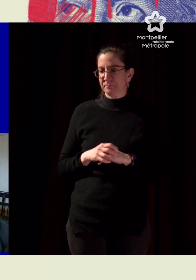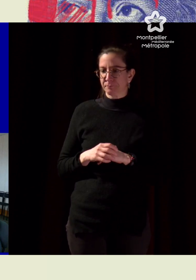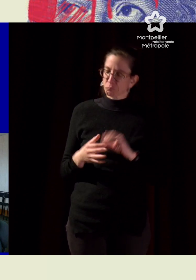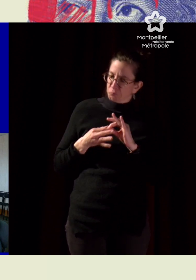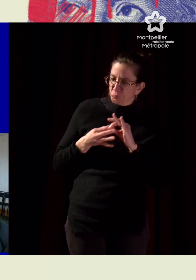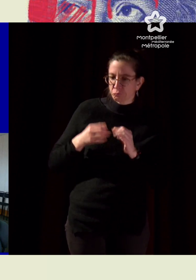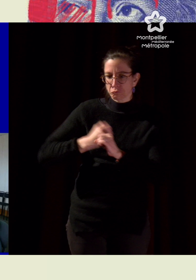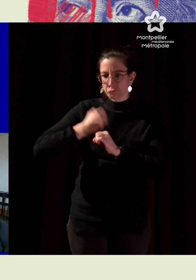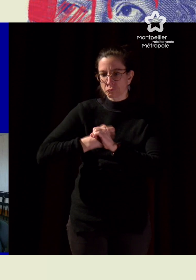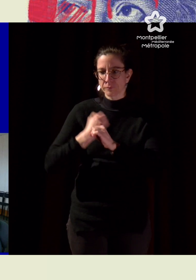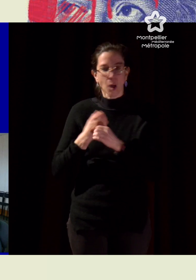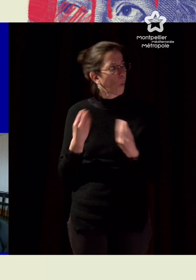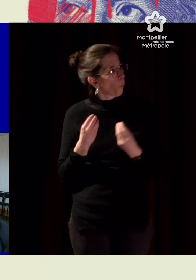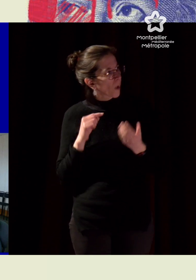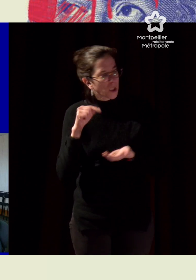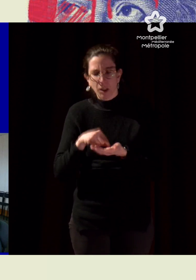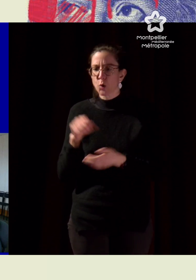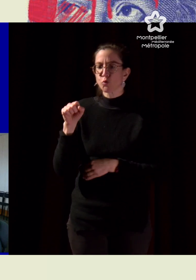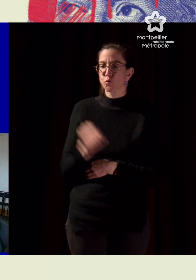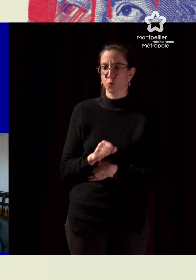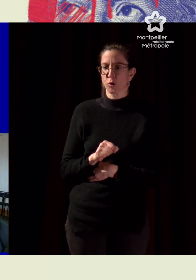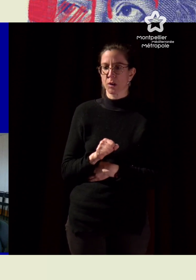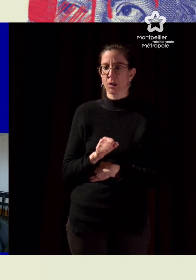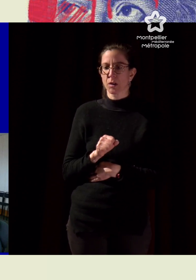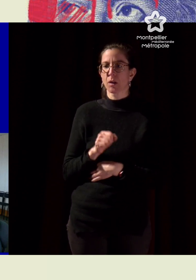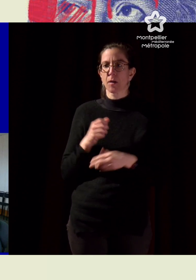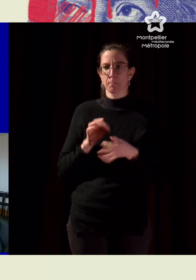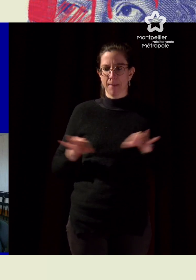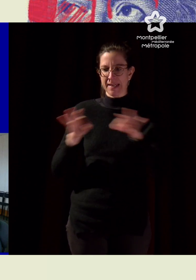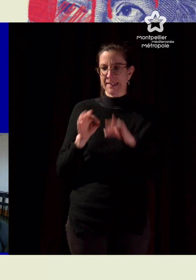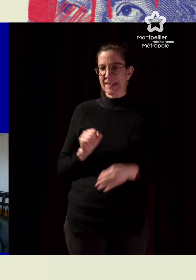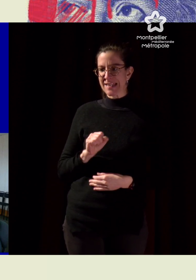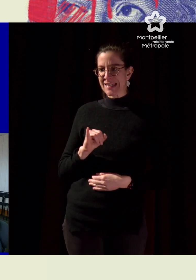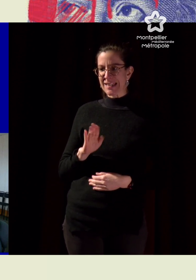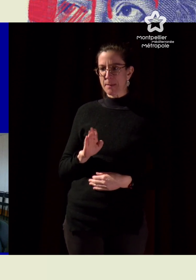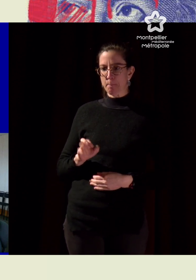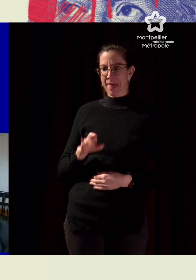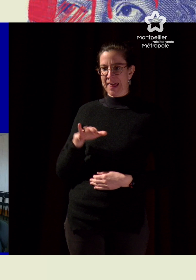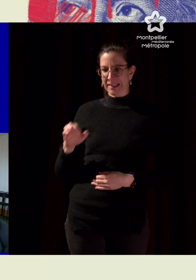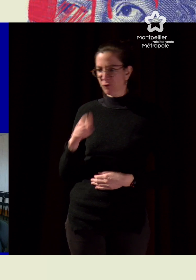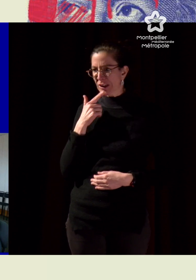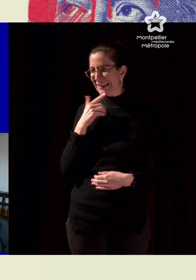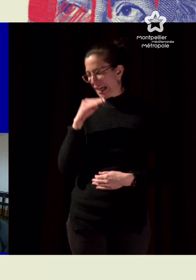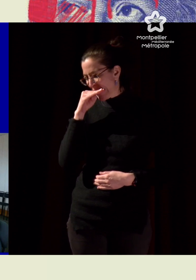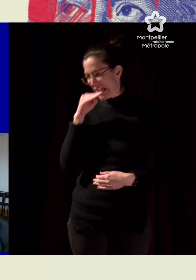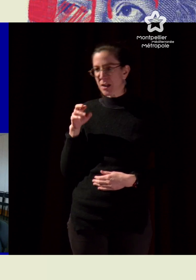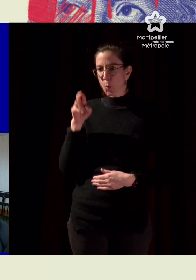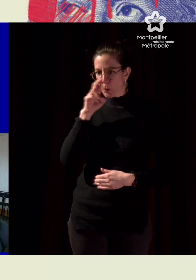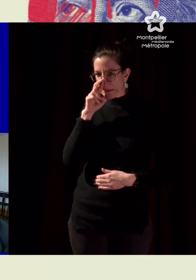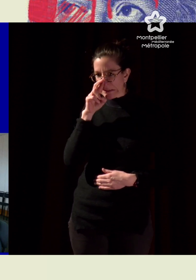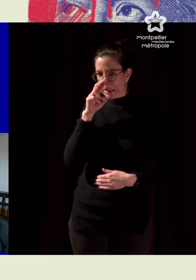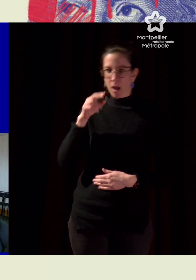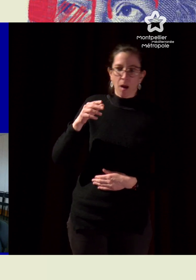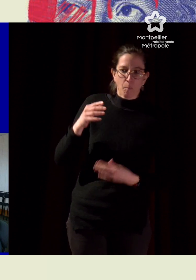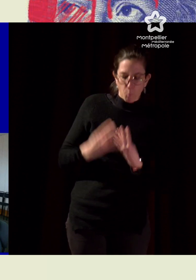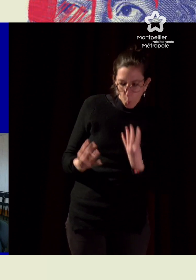Donc l'Altaï, c'est le sud de la Sibérie. C'est à la frontière entre la Russie, la Chine, la Mongolie et le